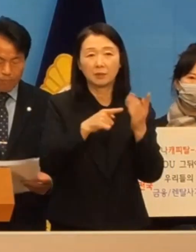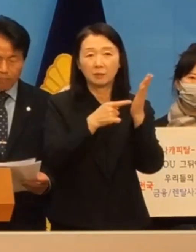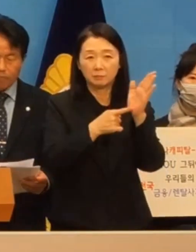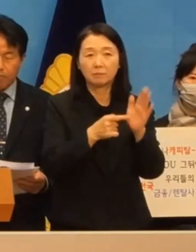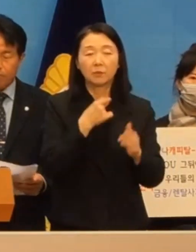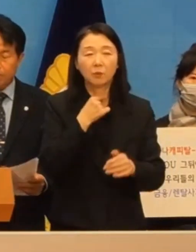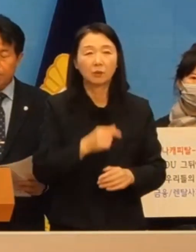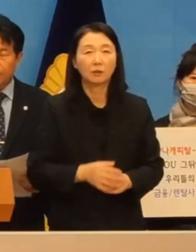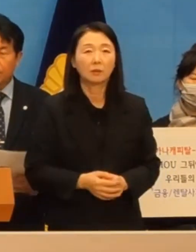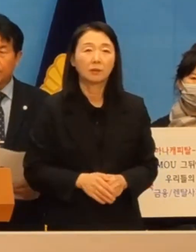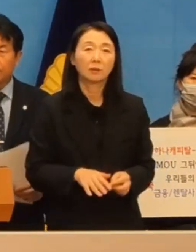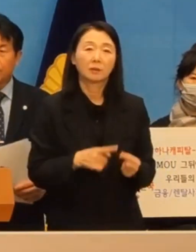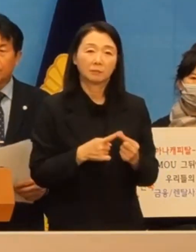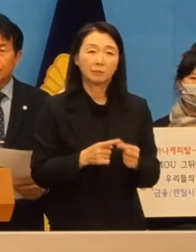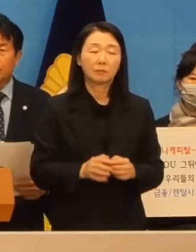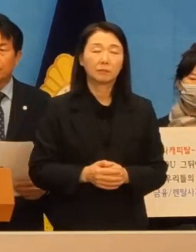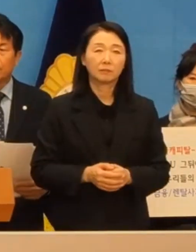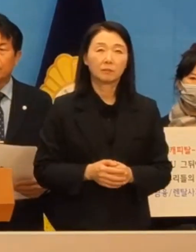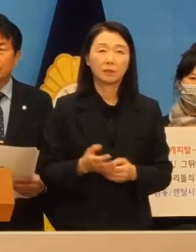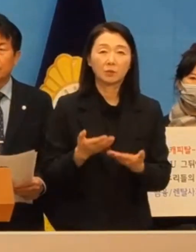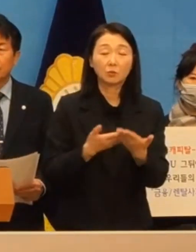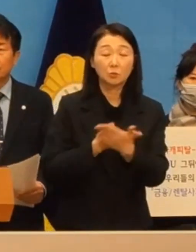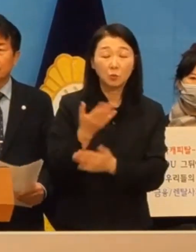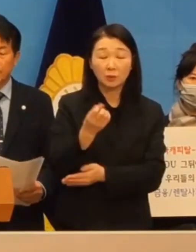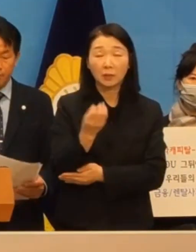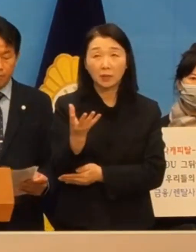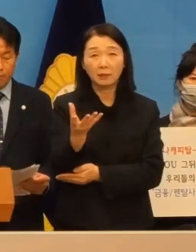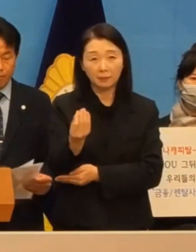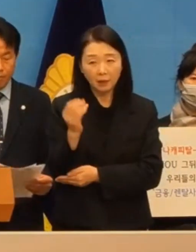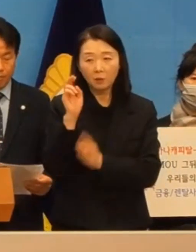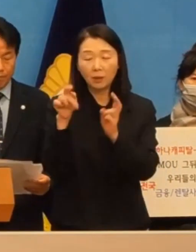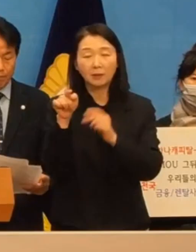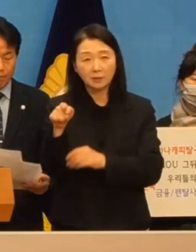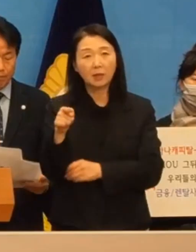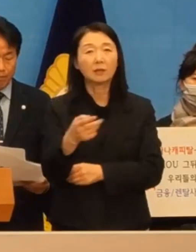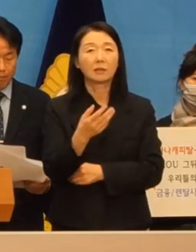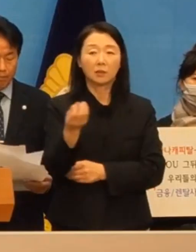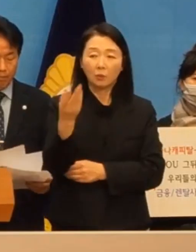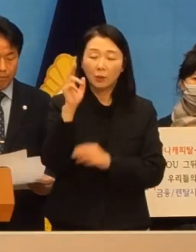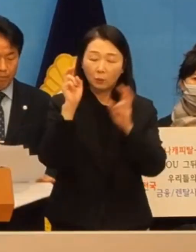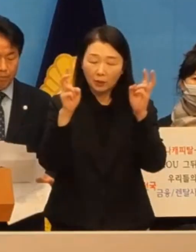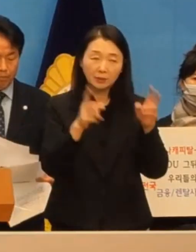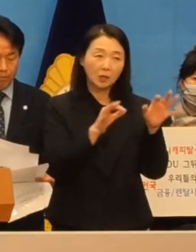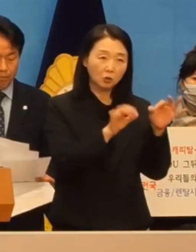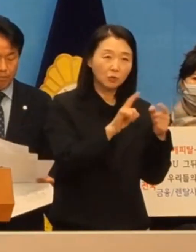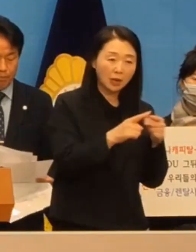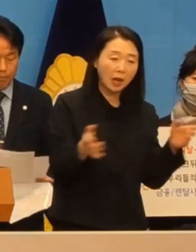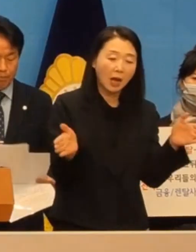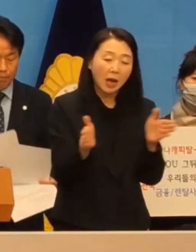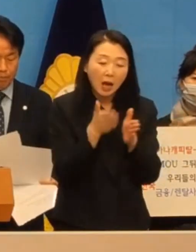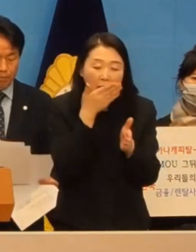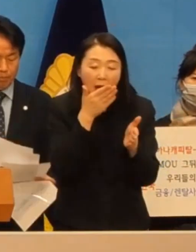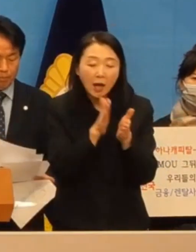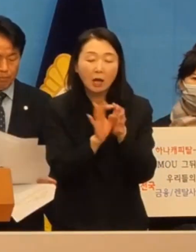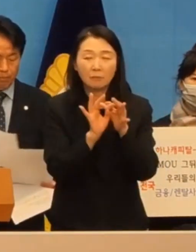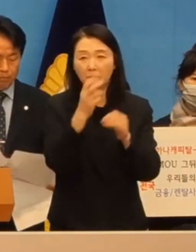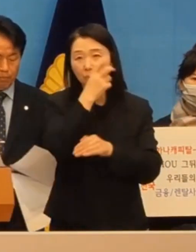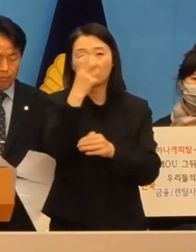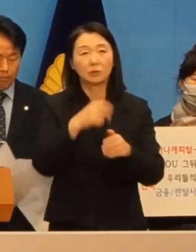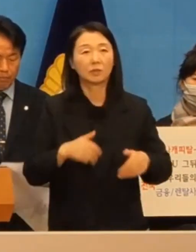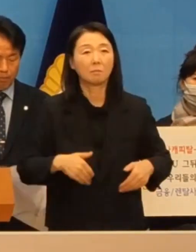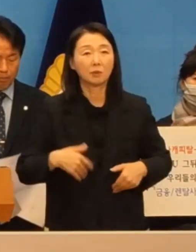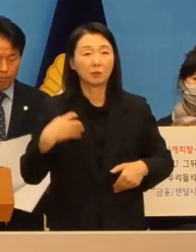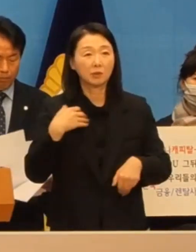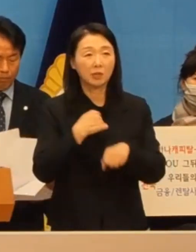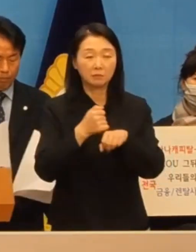요구합니다. 1. 유통사, 렌탈 플랫폼사, 렌탈사, 금융사 간 유착관계에 대한 전면 제조사와